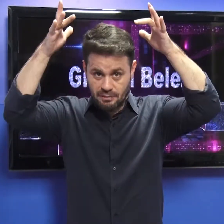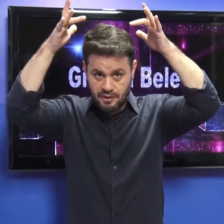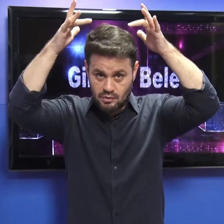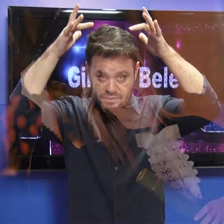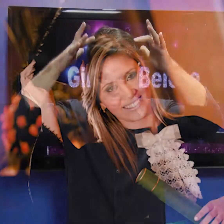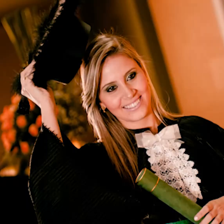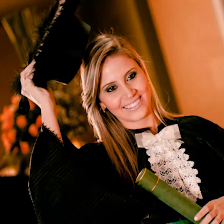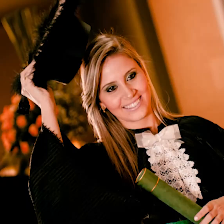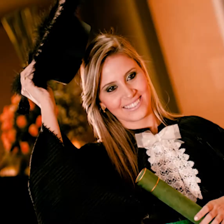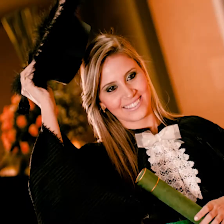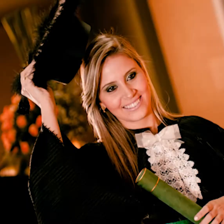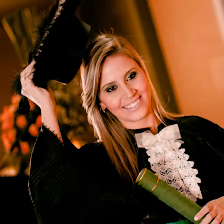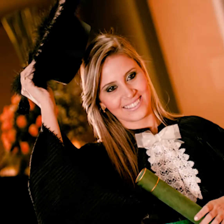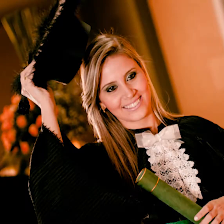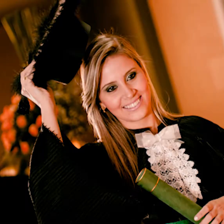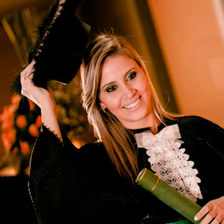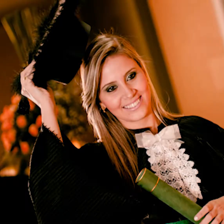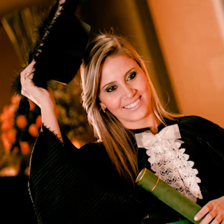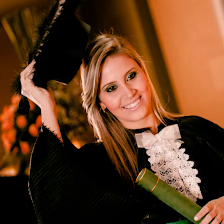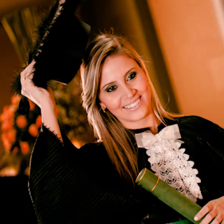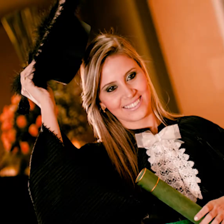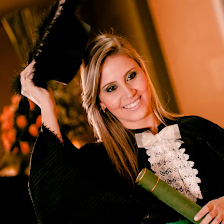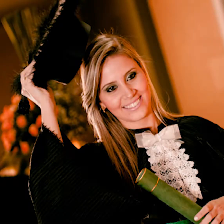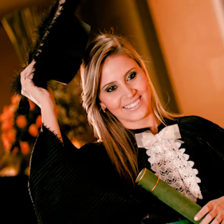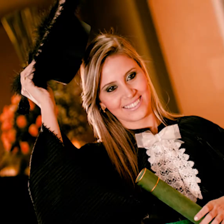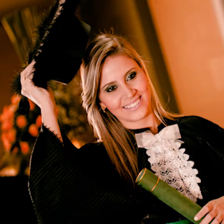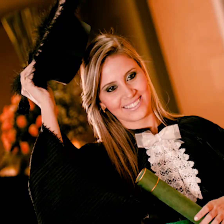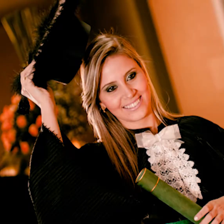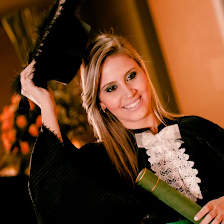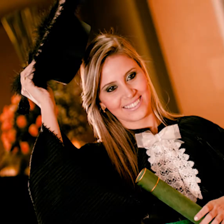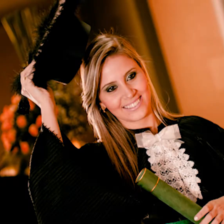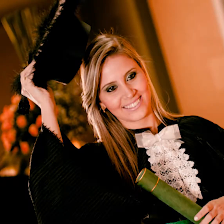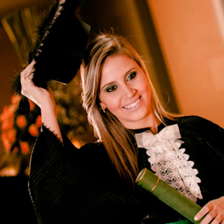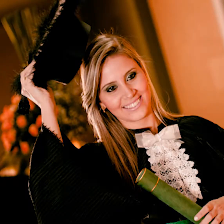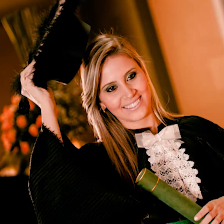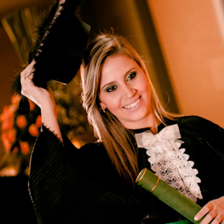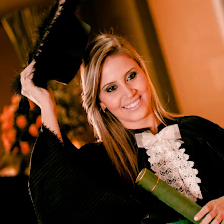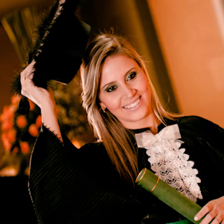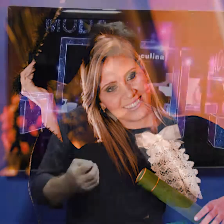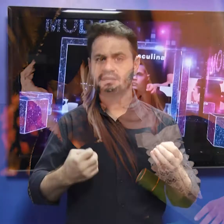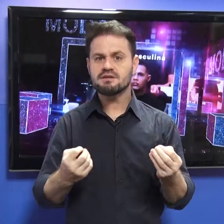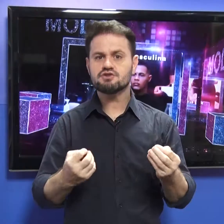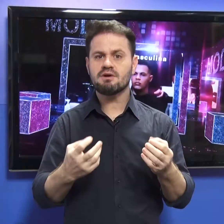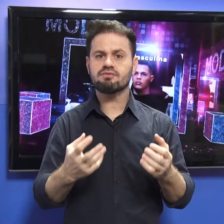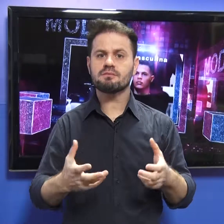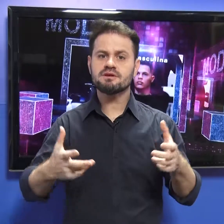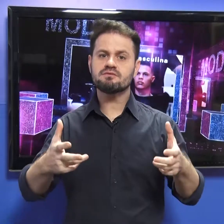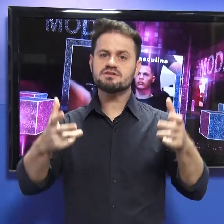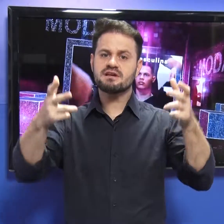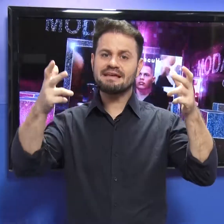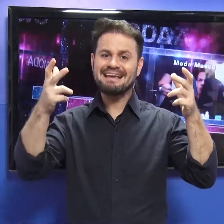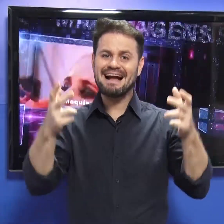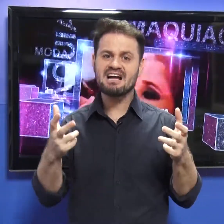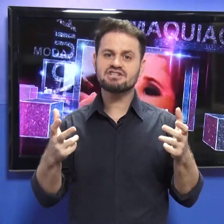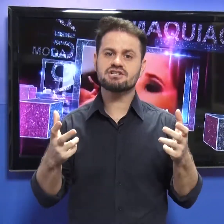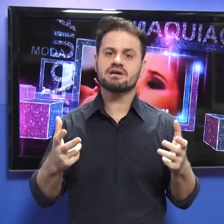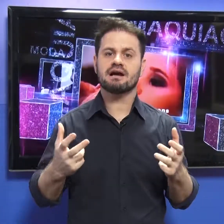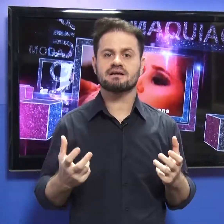chapeuzinho que coloca né no dia então o cabelo tem que pensar ele de uma forma que você encaixe aquele